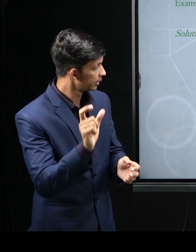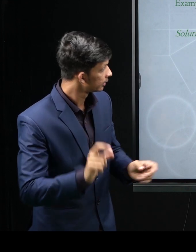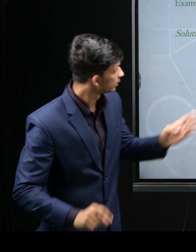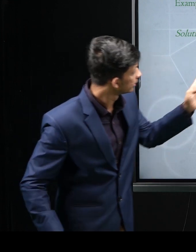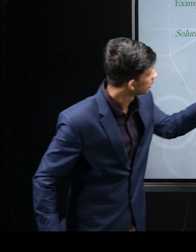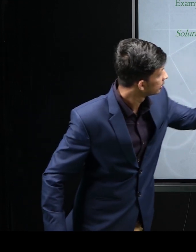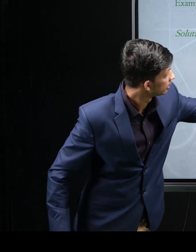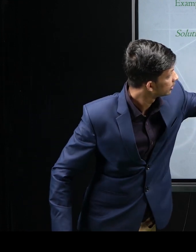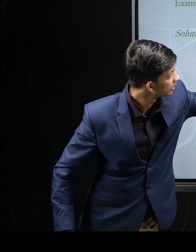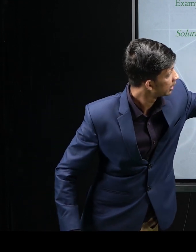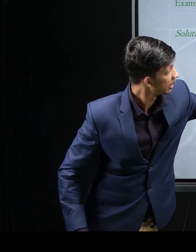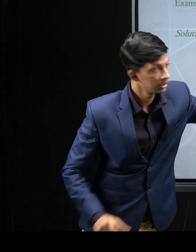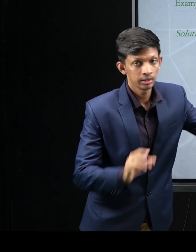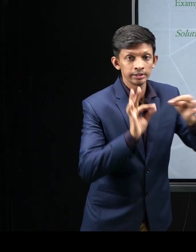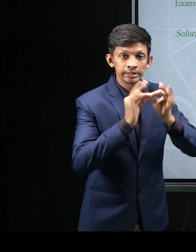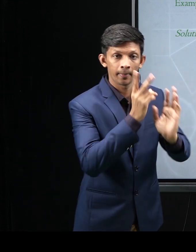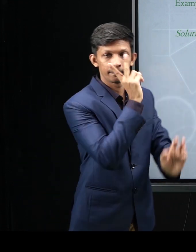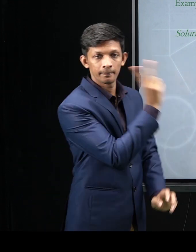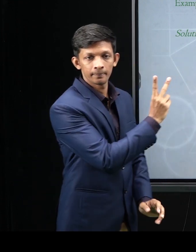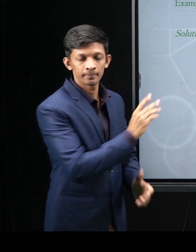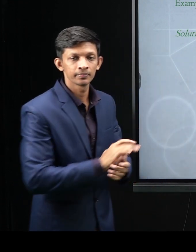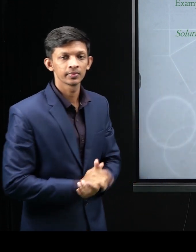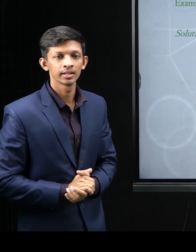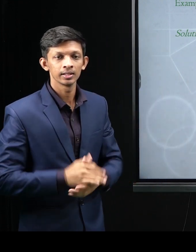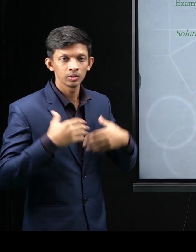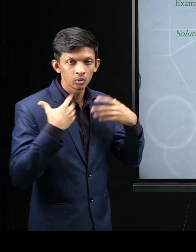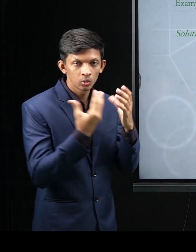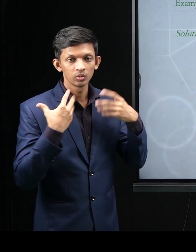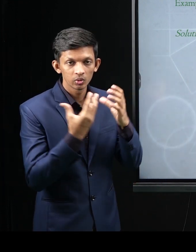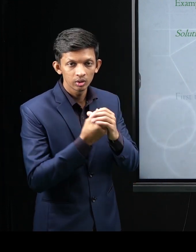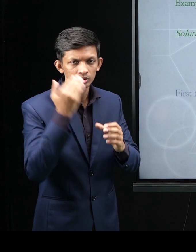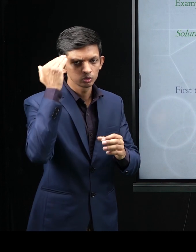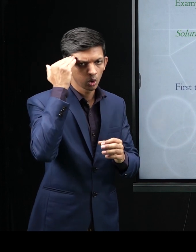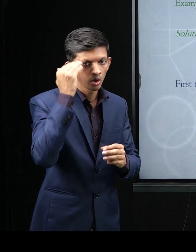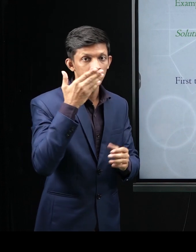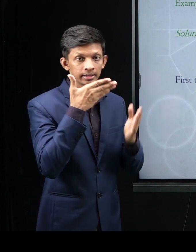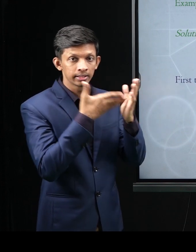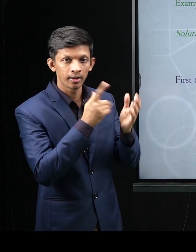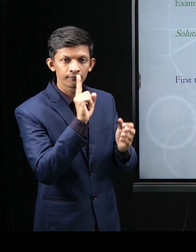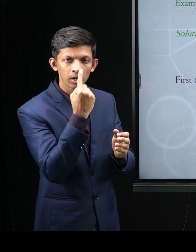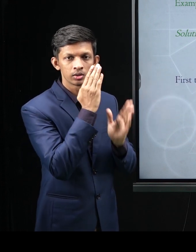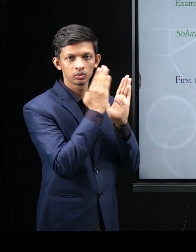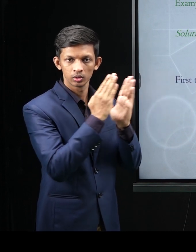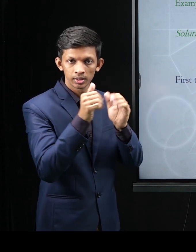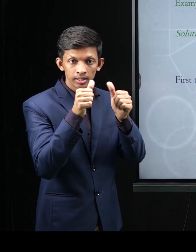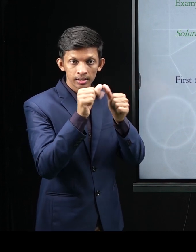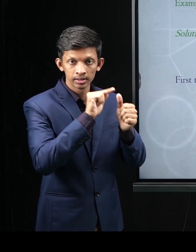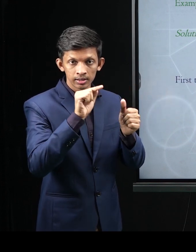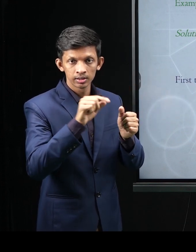టు ar(n-1)ని ఉపయోగించాలి. మొదటి పదం a ఈజ్ ఈక్వల్ టు 9,